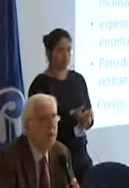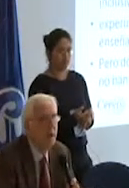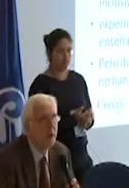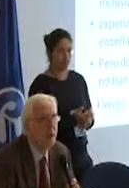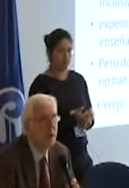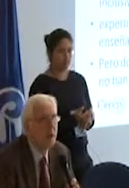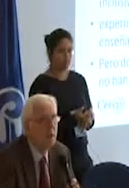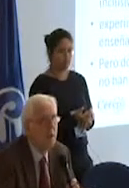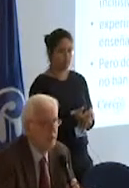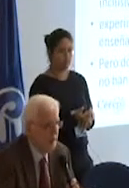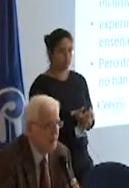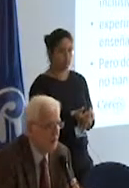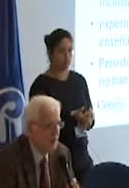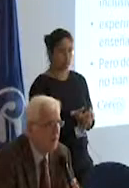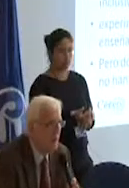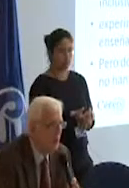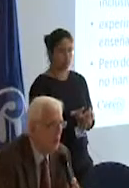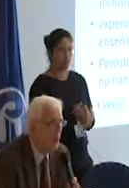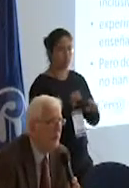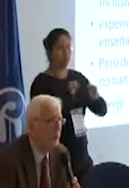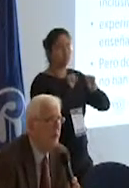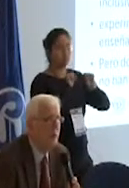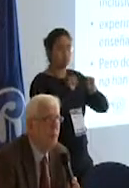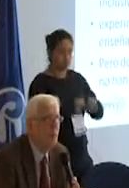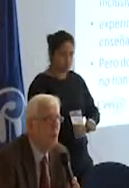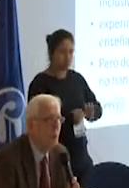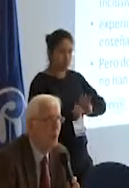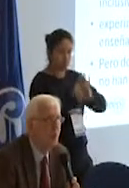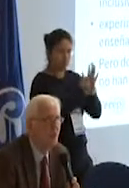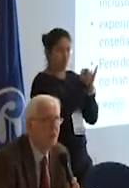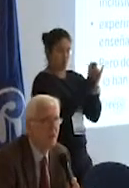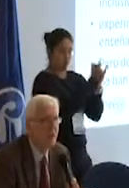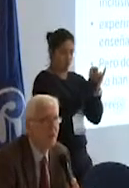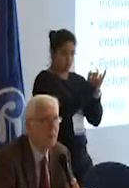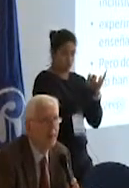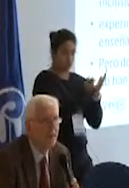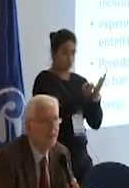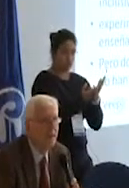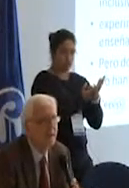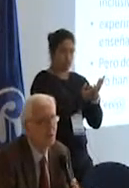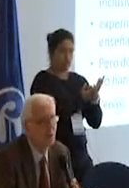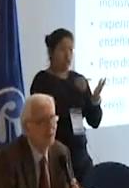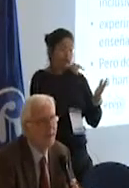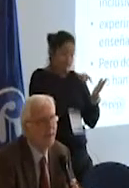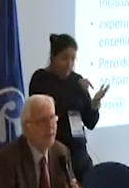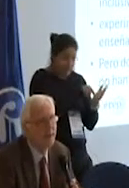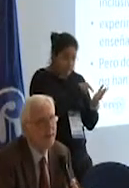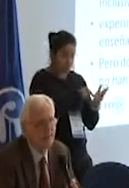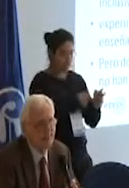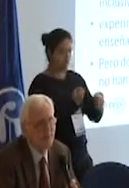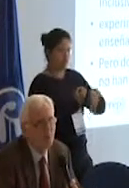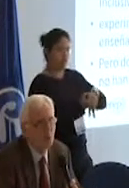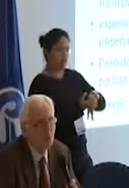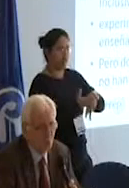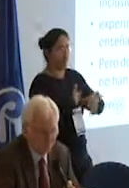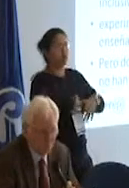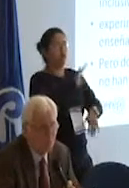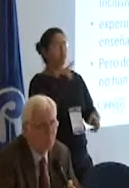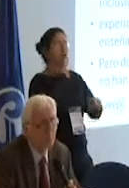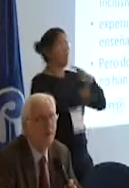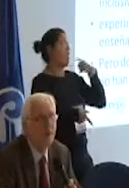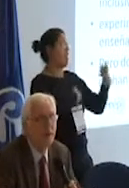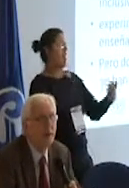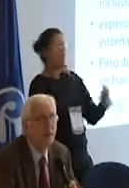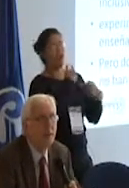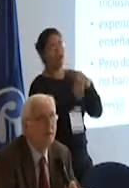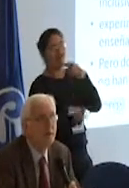podemos subrayar que las encuestas son la parte donde los docentes fueron más locuaces, es